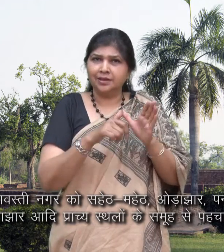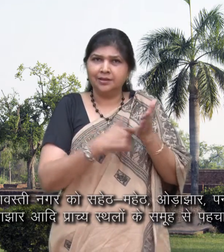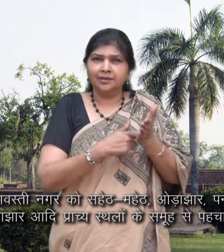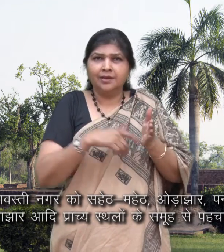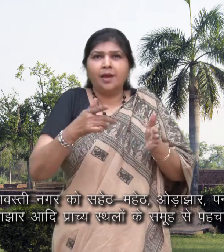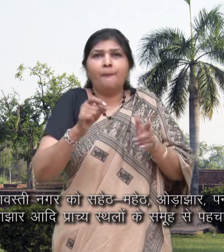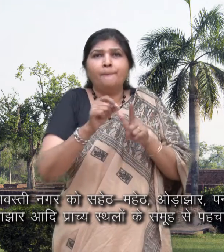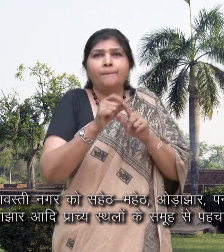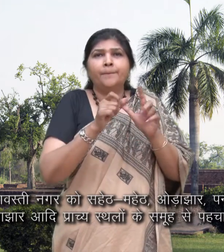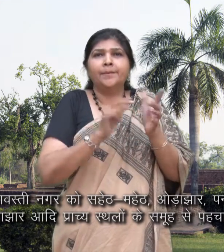पनियाझार